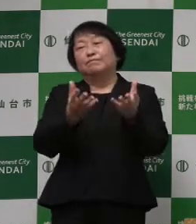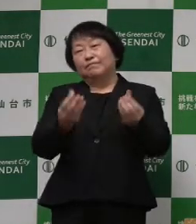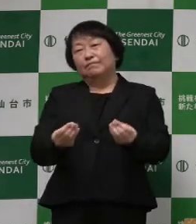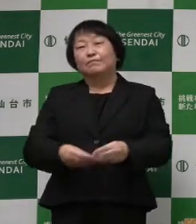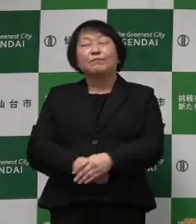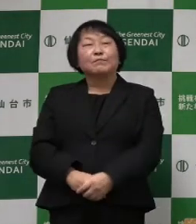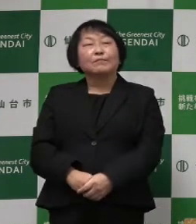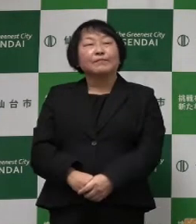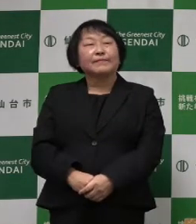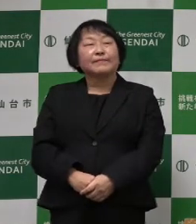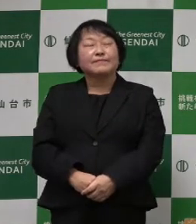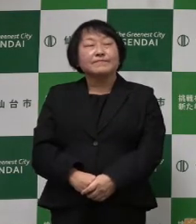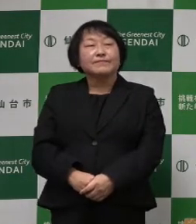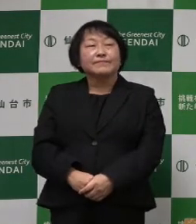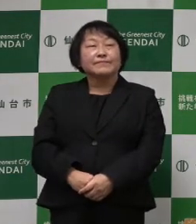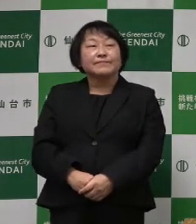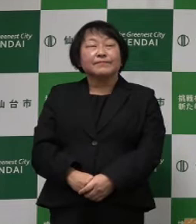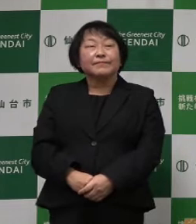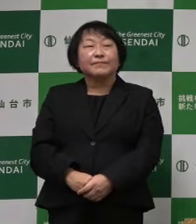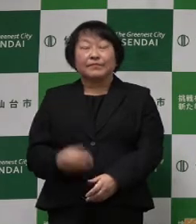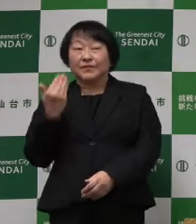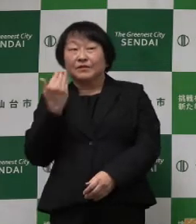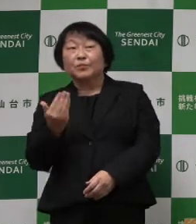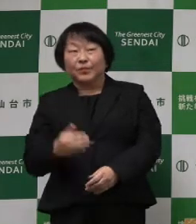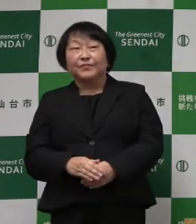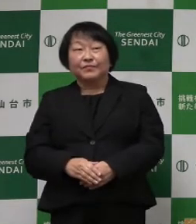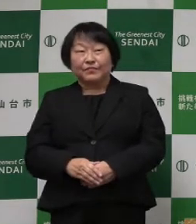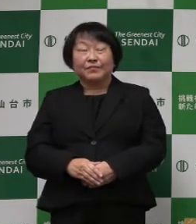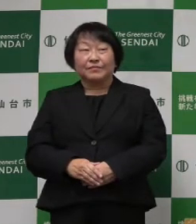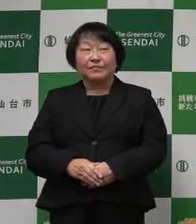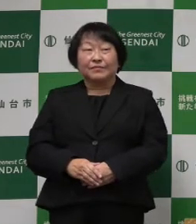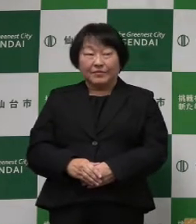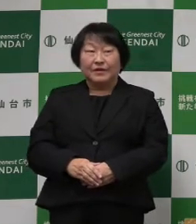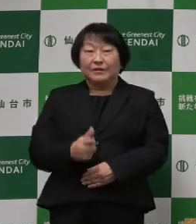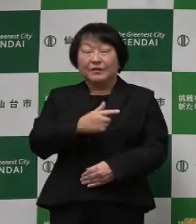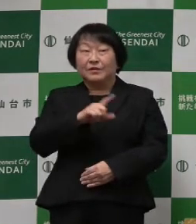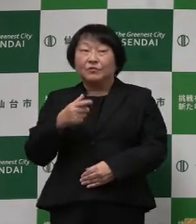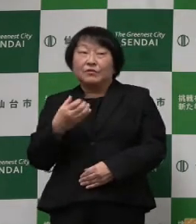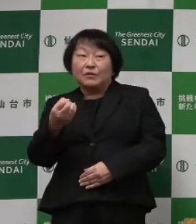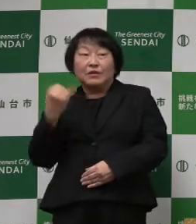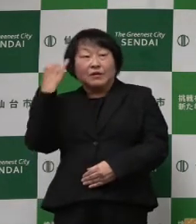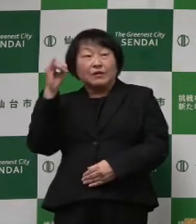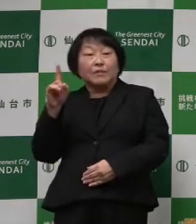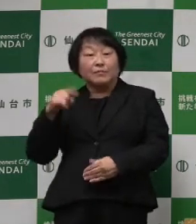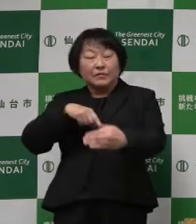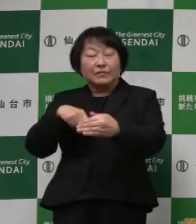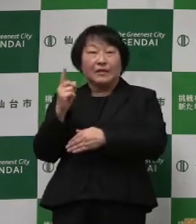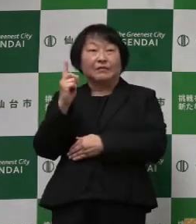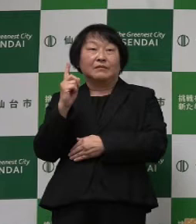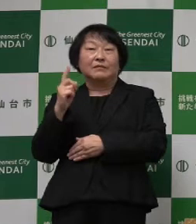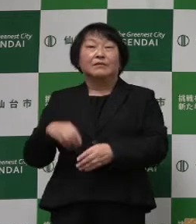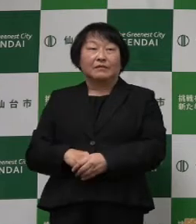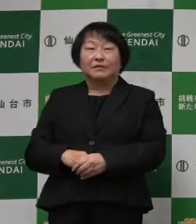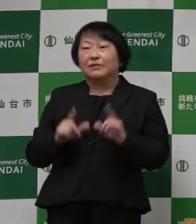すみません、それで私のところにもいろいろな声が届いたというふうにおっしゃいましたけど、どのような意見が届いたんでしょう